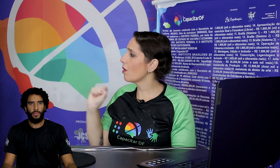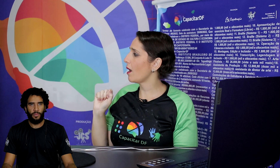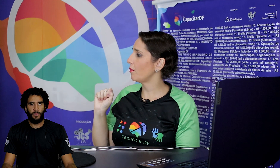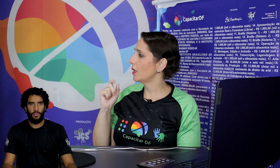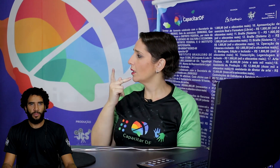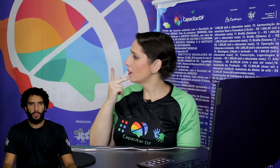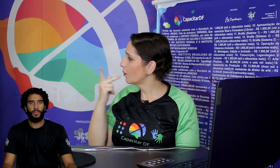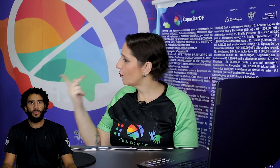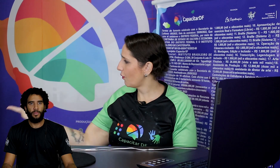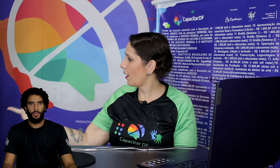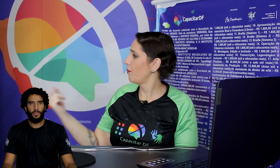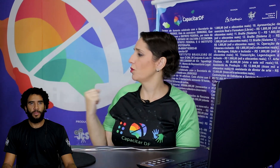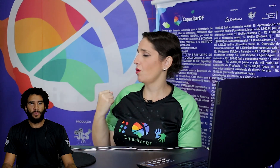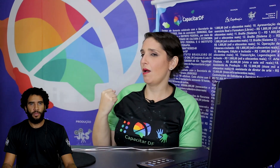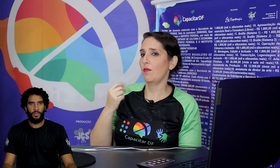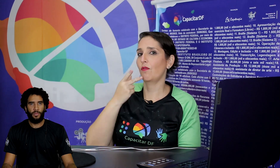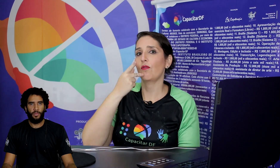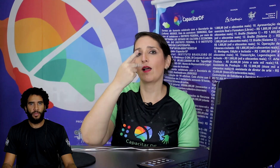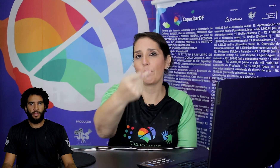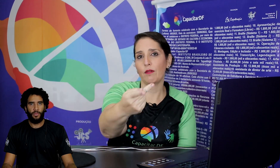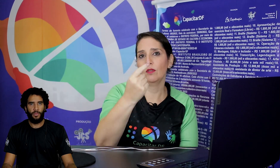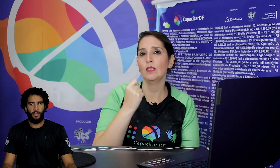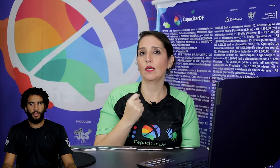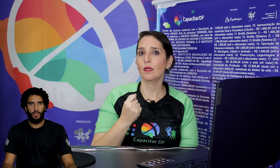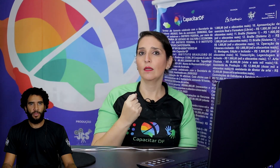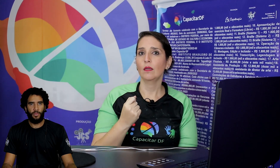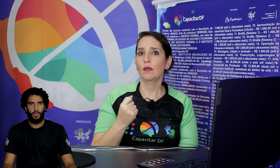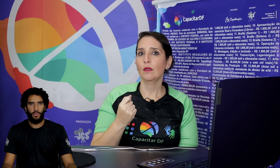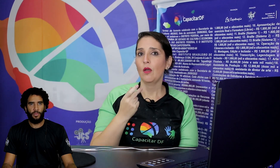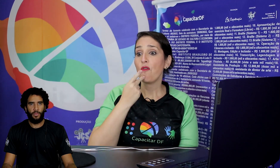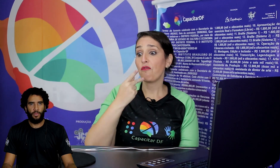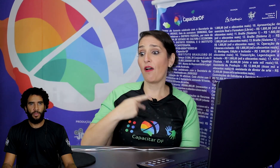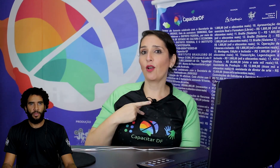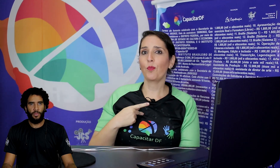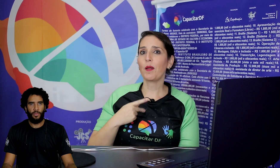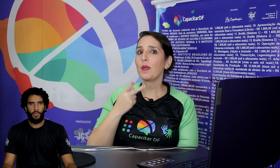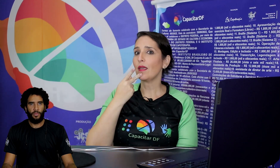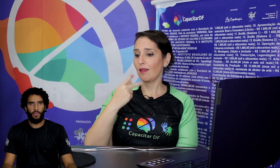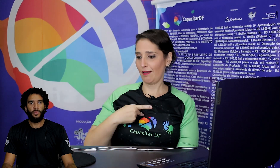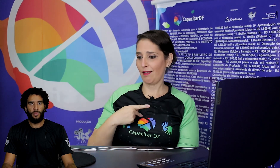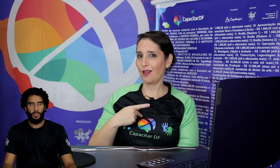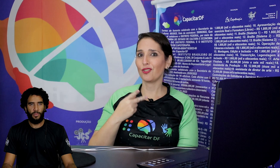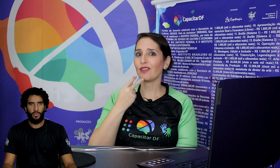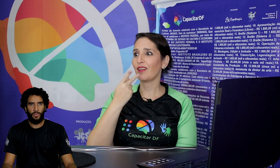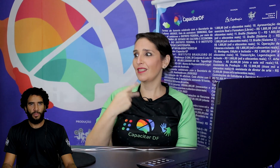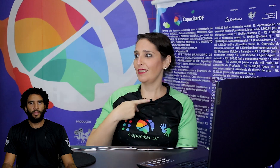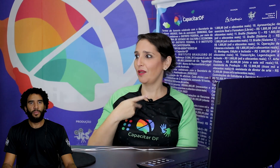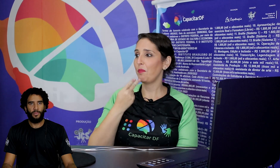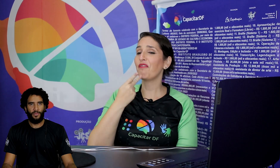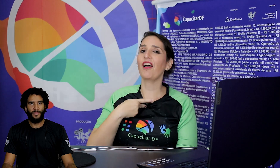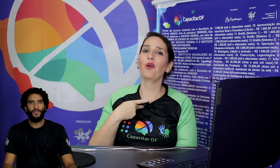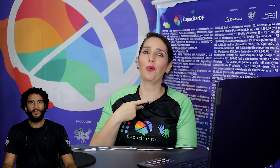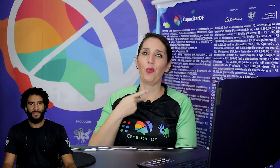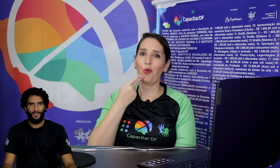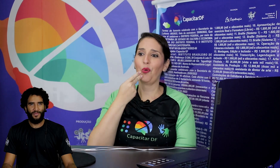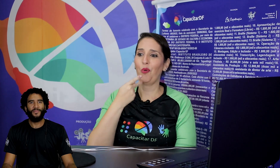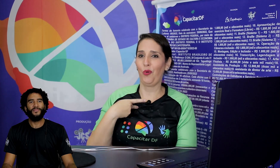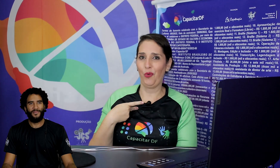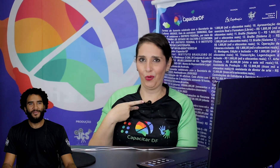para o Joab. Eu vou falar para o Joab, eu vou falar para você. Falou para mim. A gente ainda faz assim, me